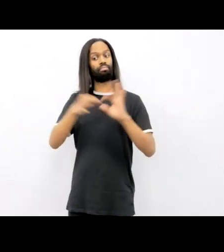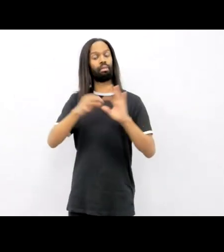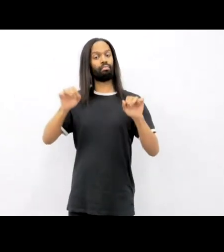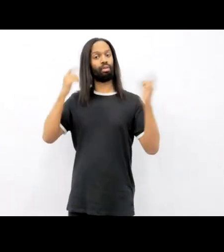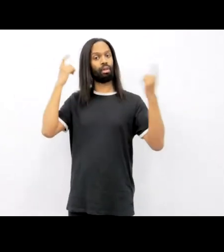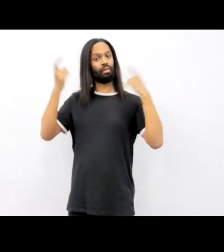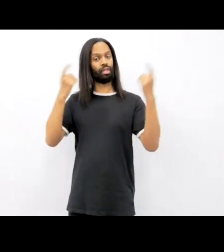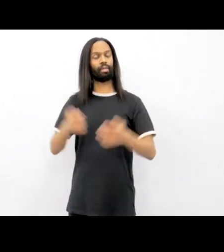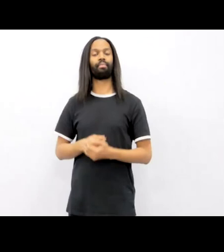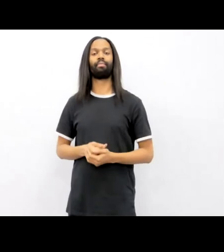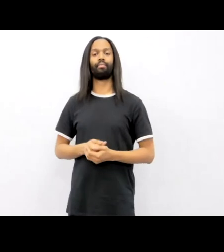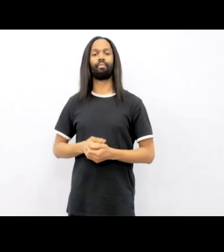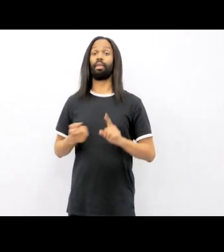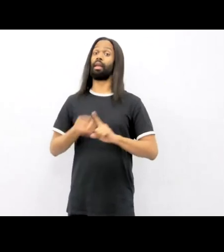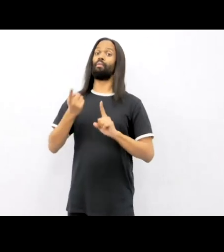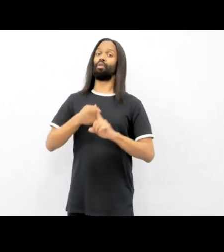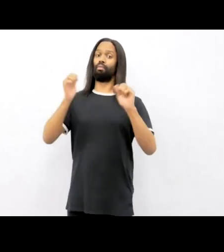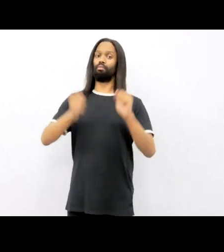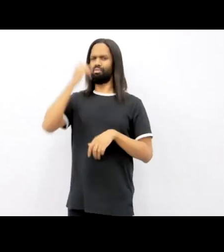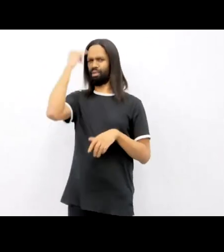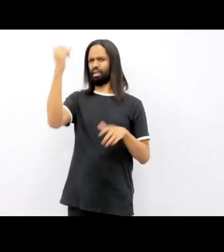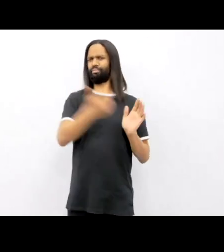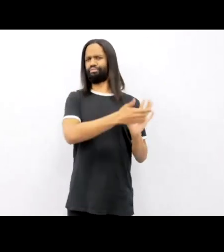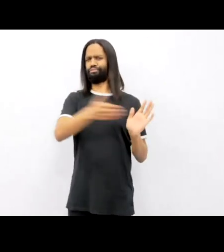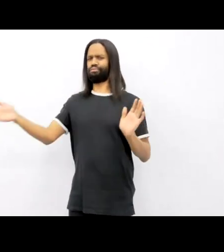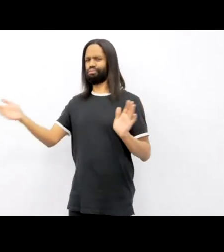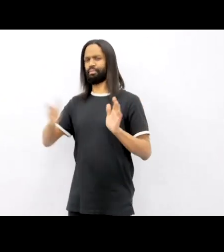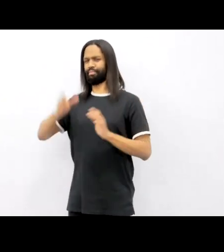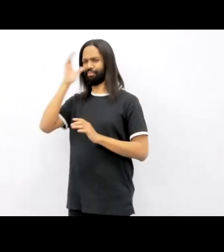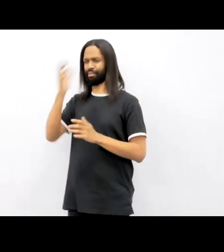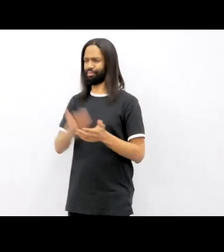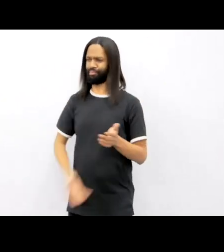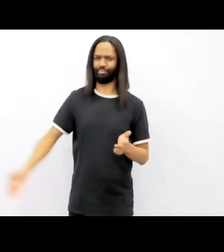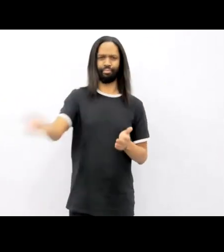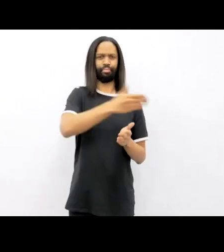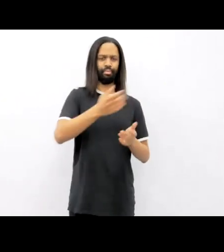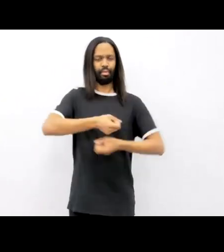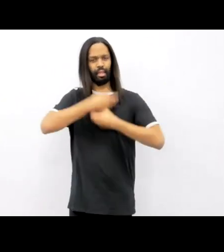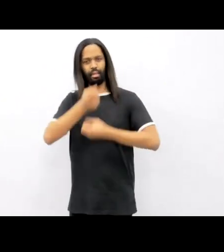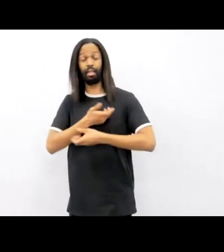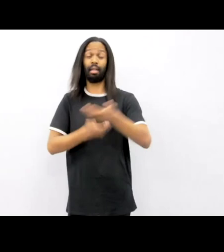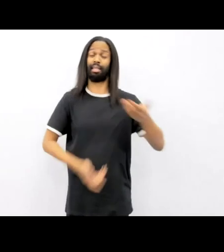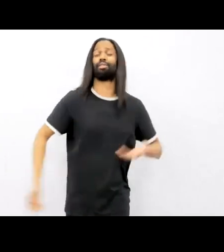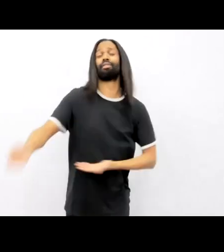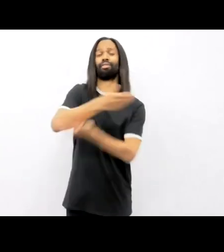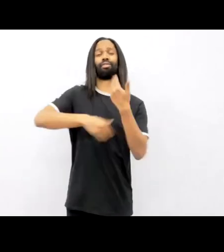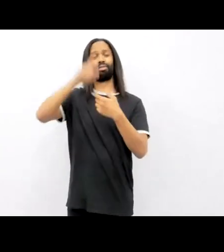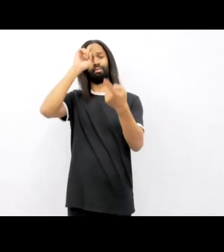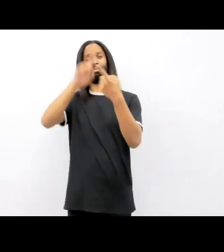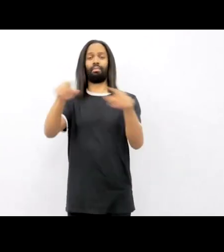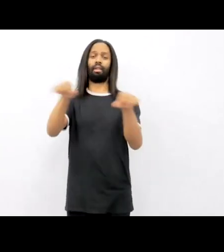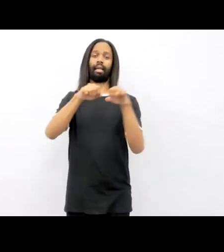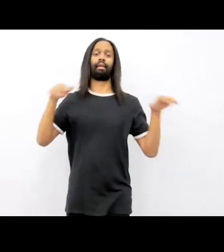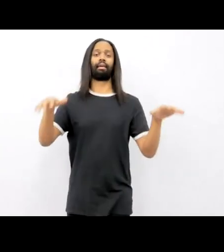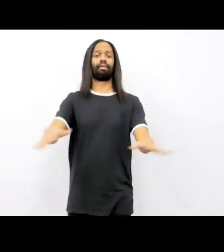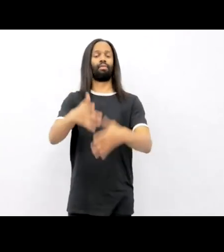les possibles de vous entendre de nous entendre de partager de construire ces réseaux et que vous veniez